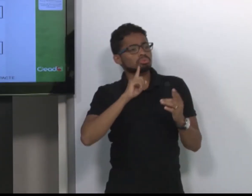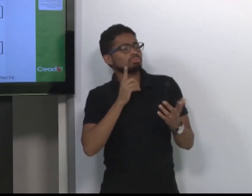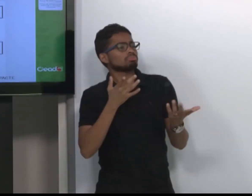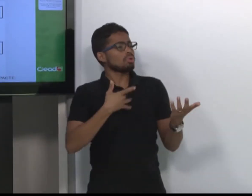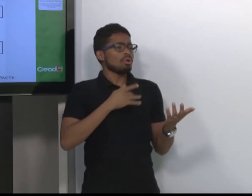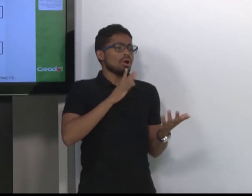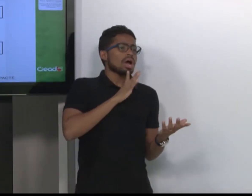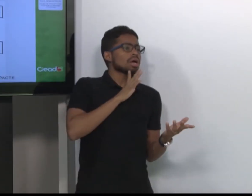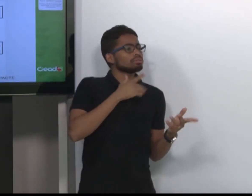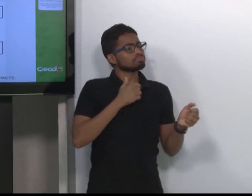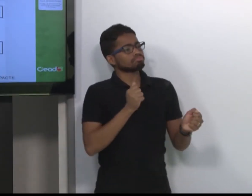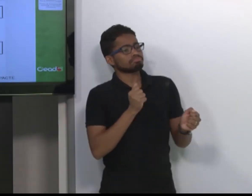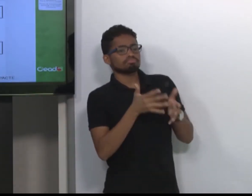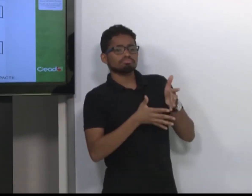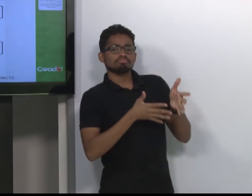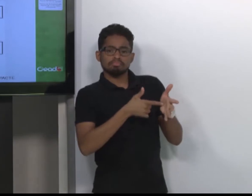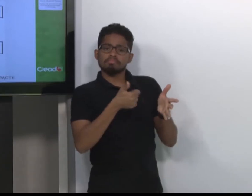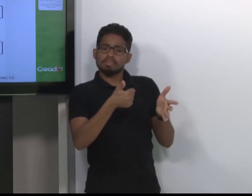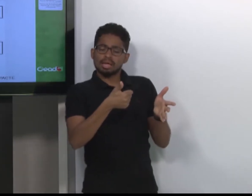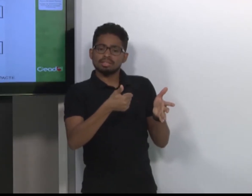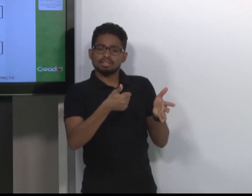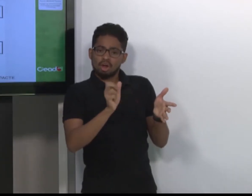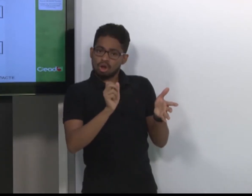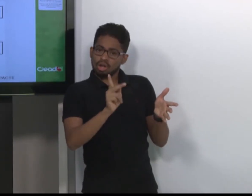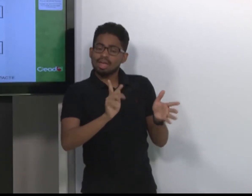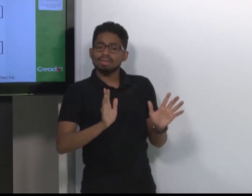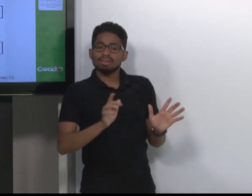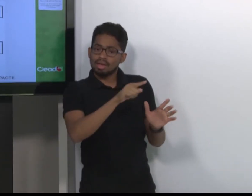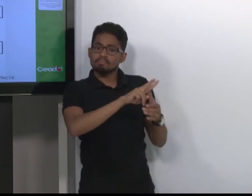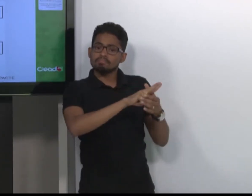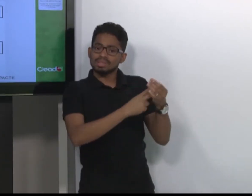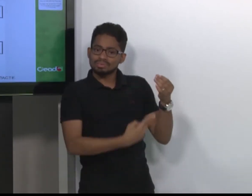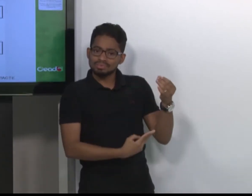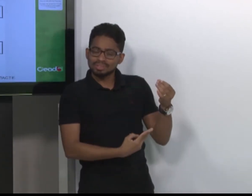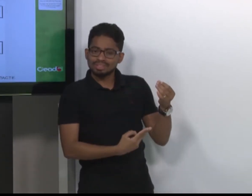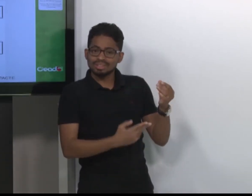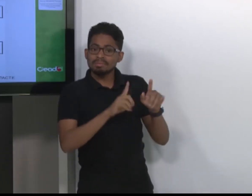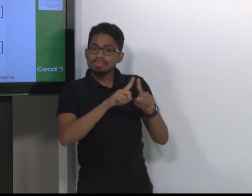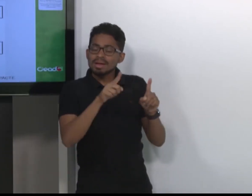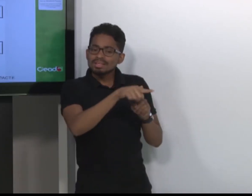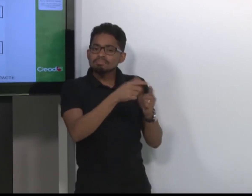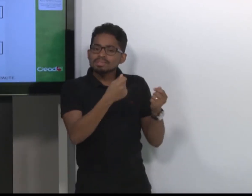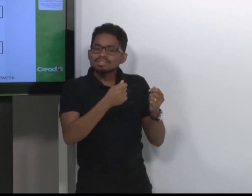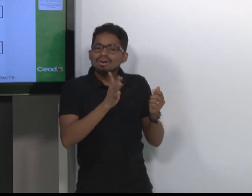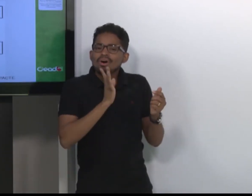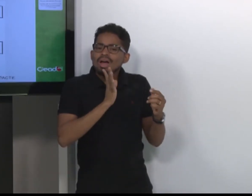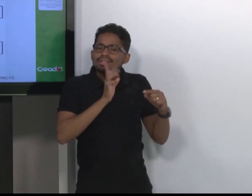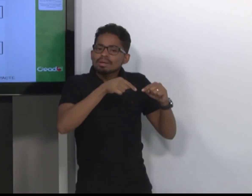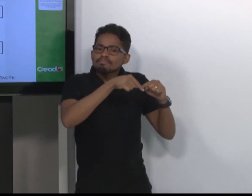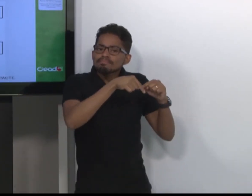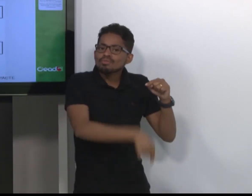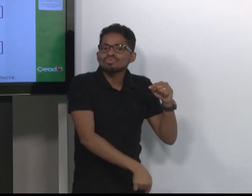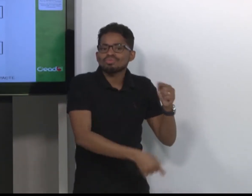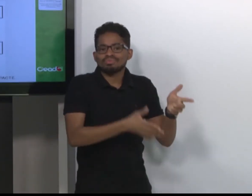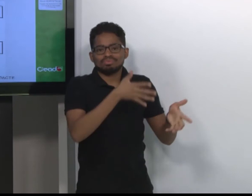surdos, conhecem a língua de sinais. Ok, são bilíngues. Mas têm o